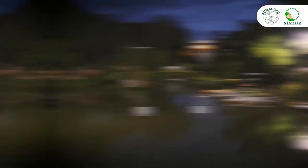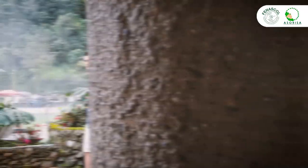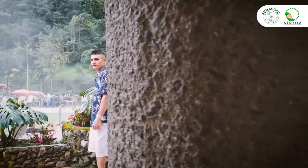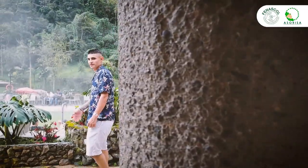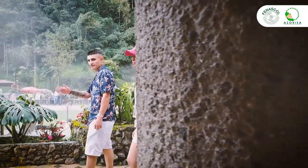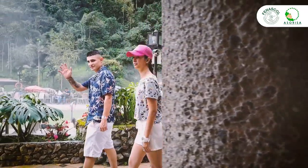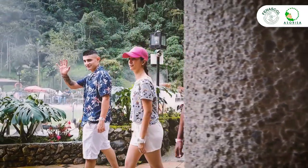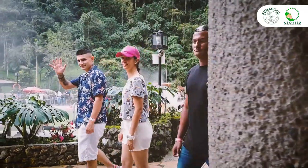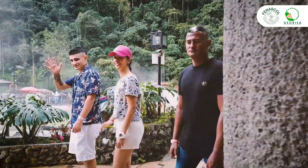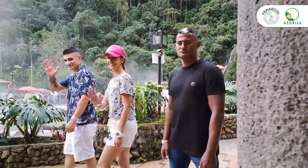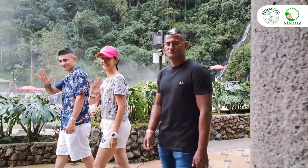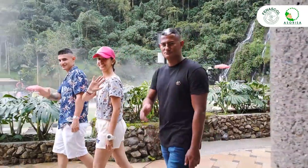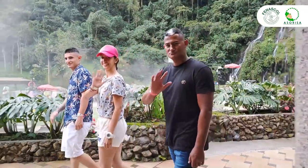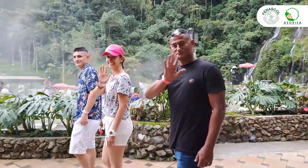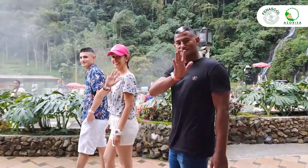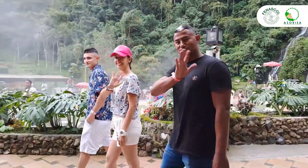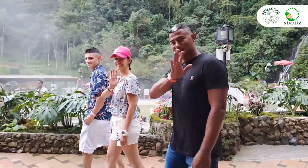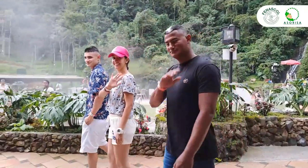¡Hola! ¡Hola! ¡Hola!